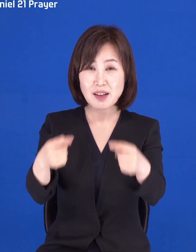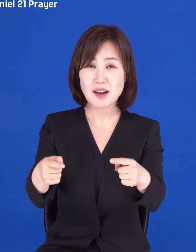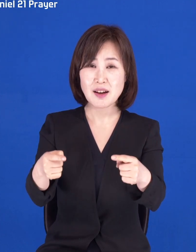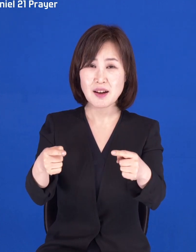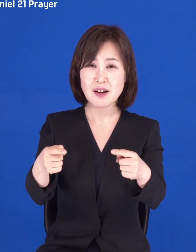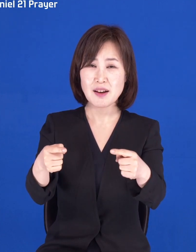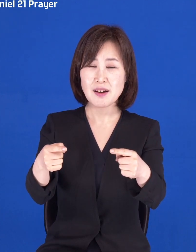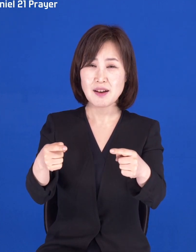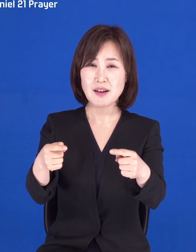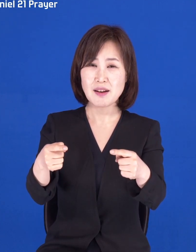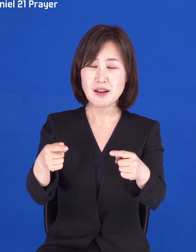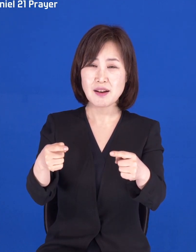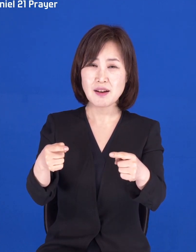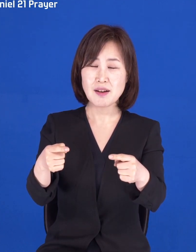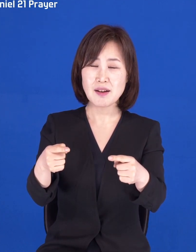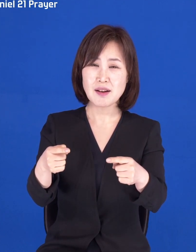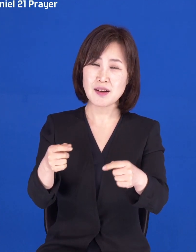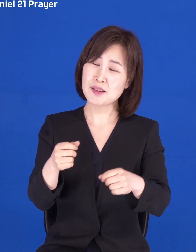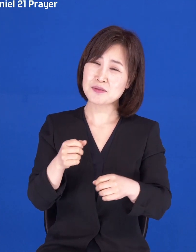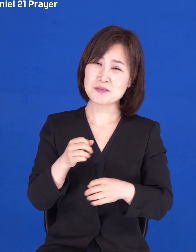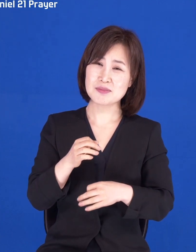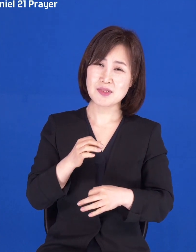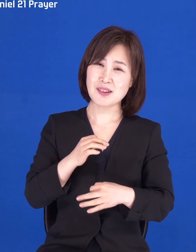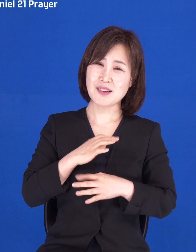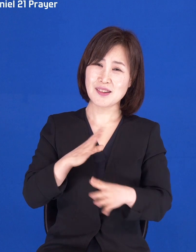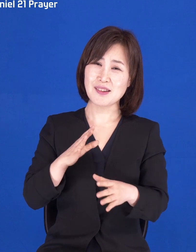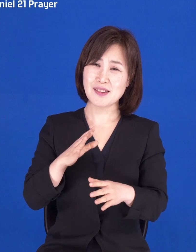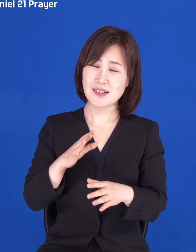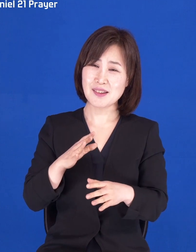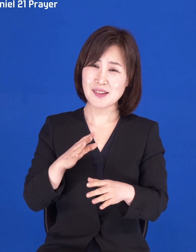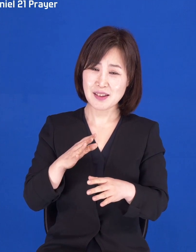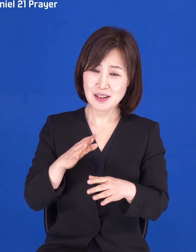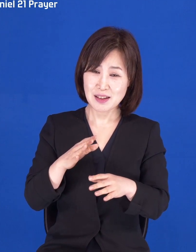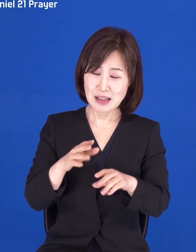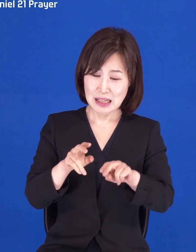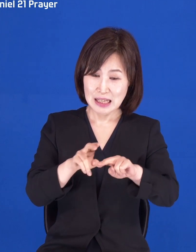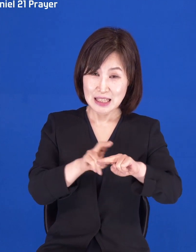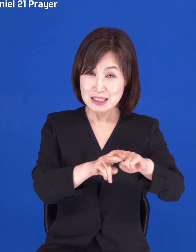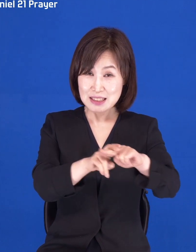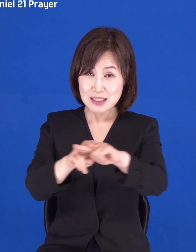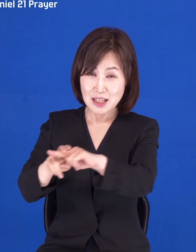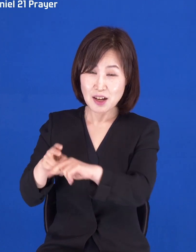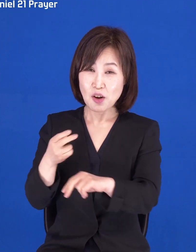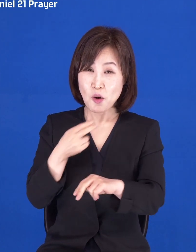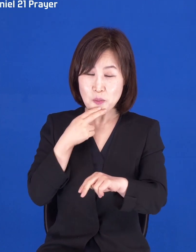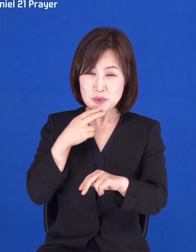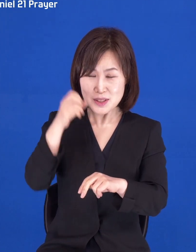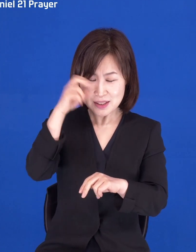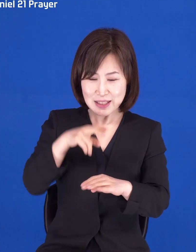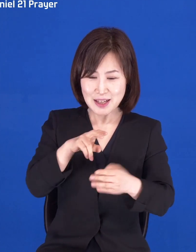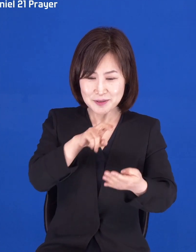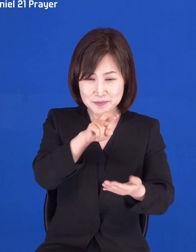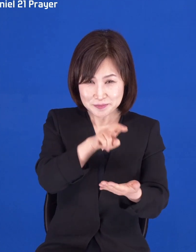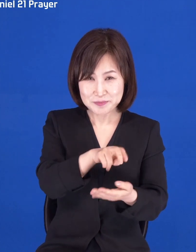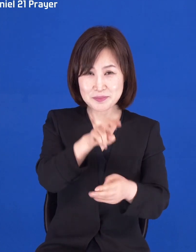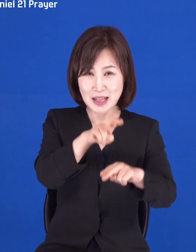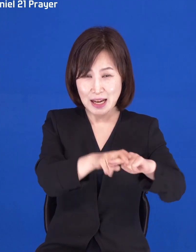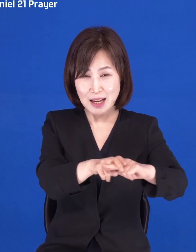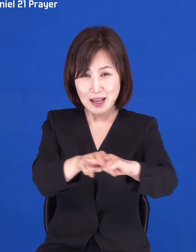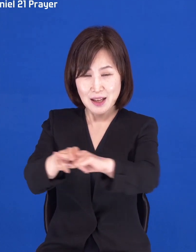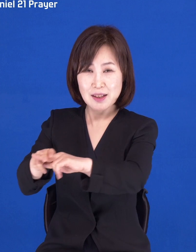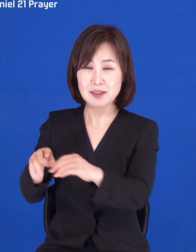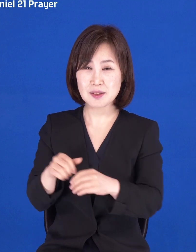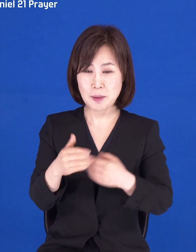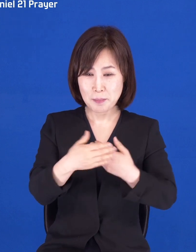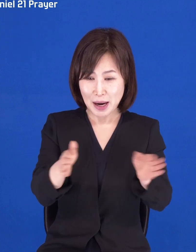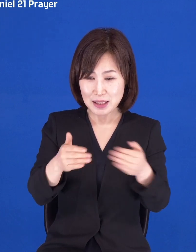열고 딱 들어갔는데 의자가 없이 방석을 놓고 앉아 드리는 예배당이었는데 다